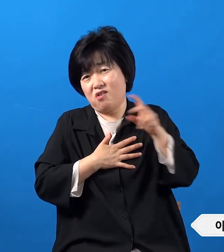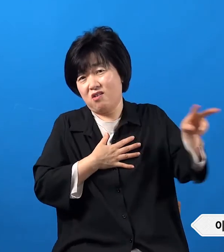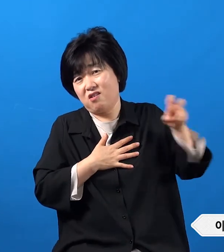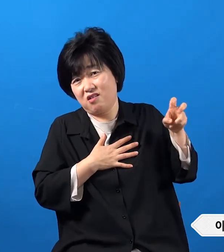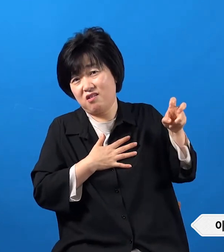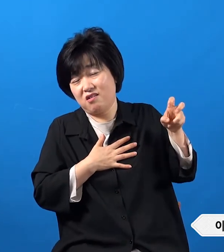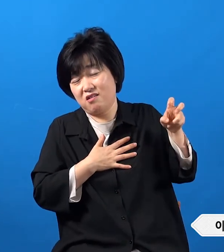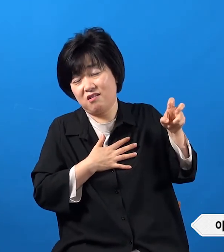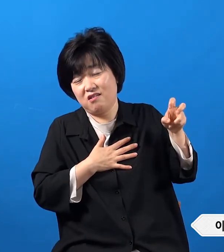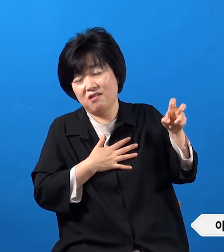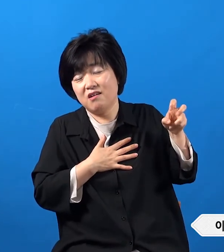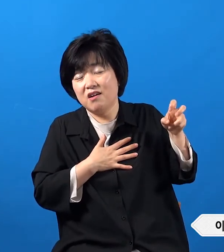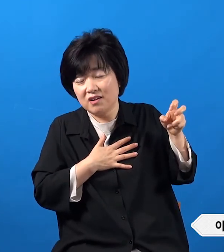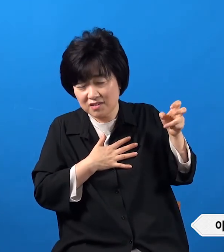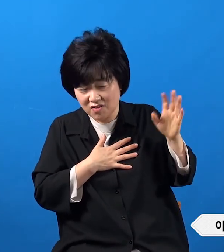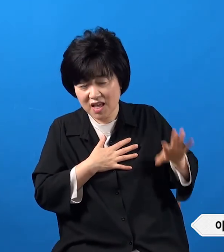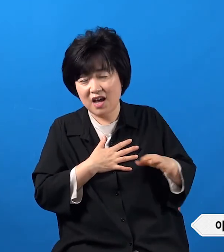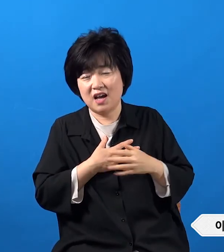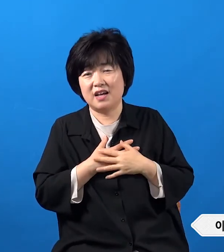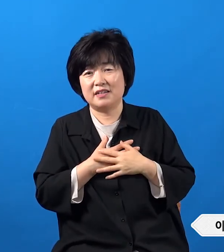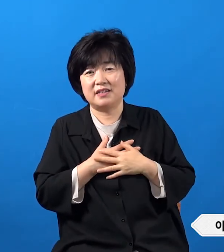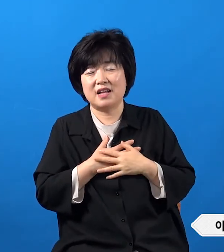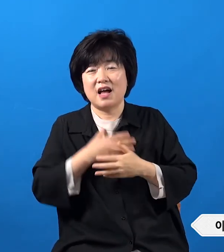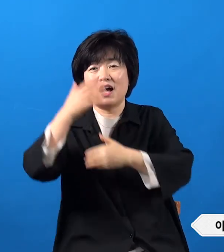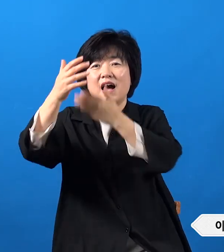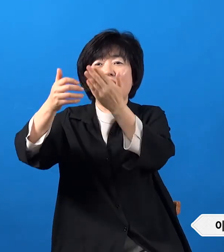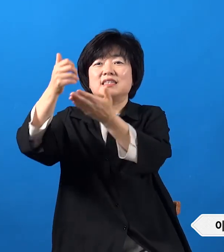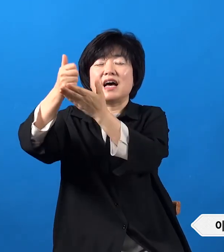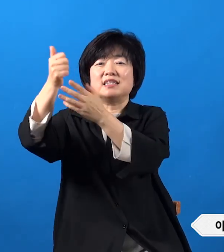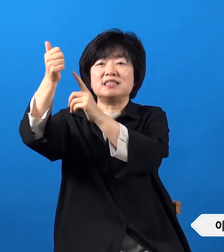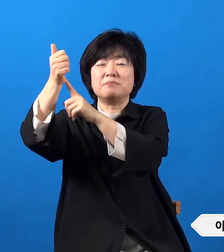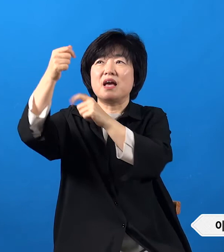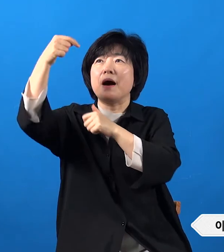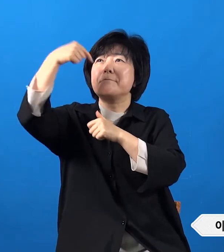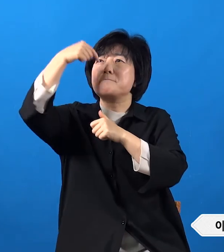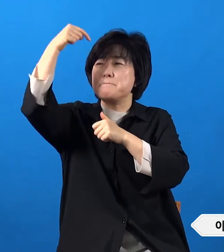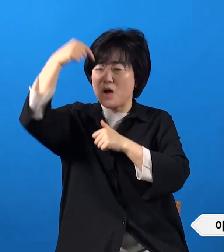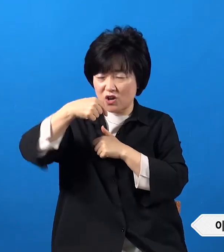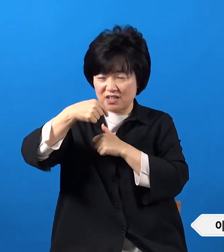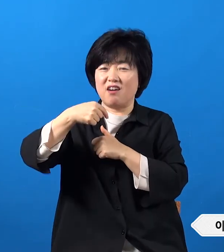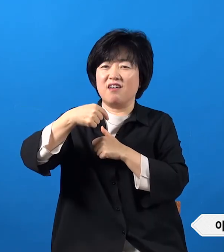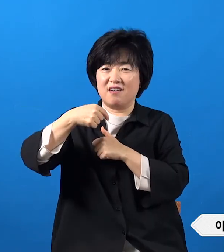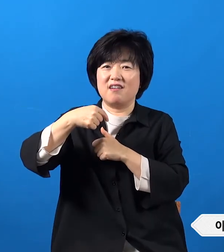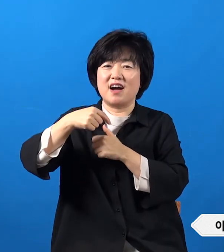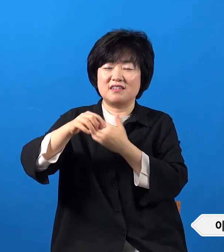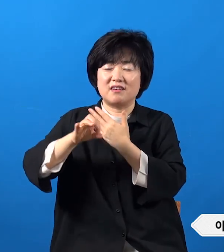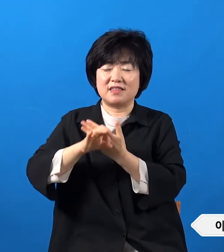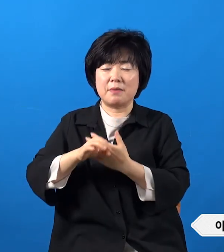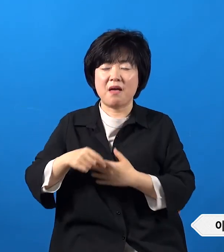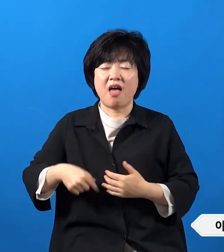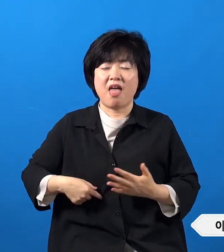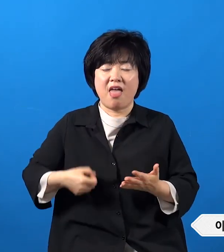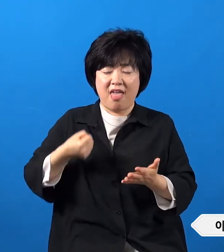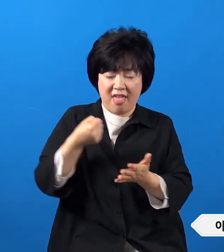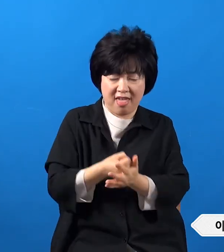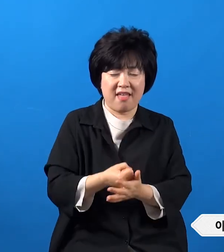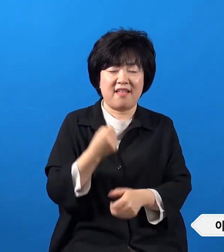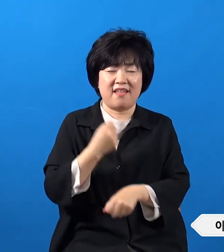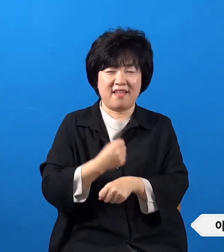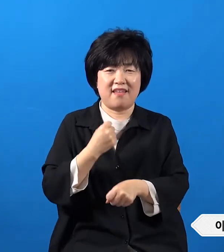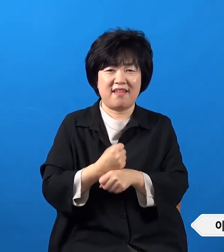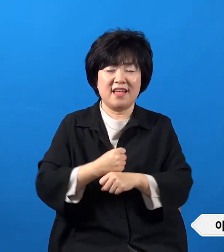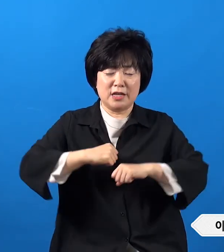내 감정은 상대를 용서할 수 없지만, 그러나 하나님이 하라고 명령하셨다면 의지적으로라도